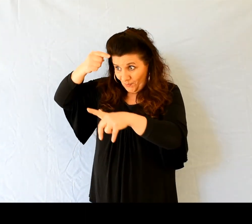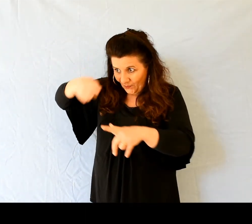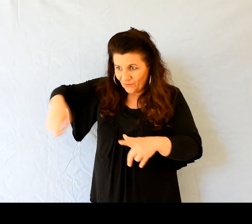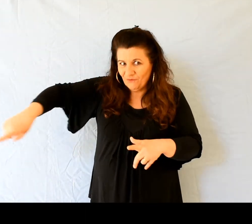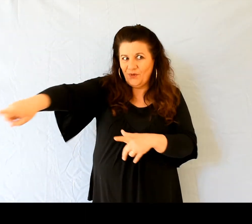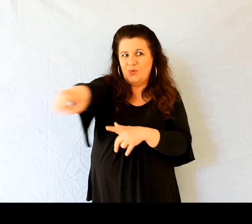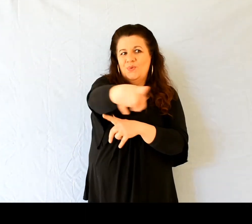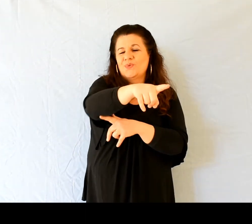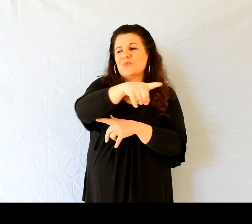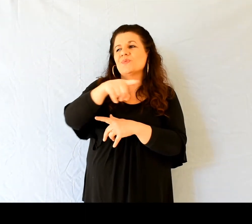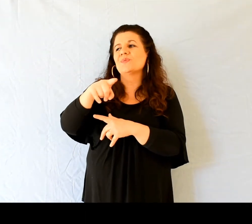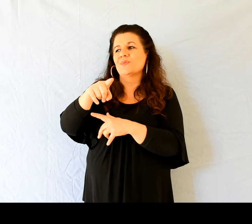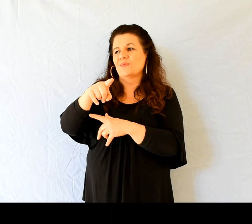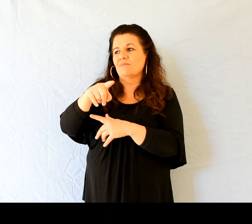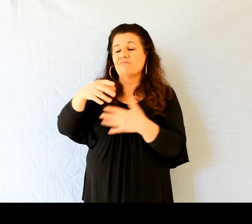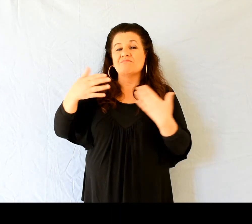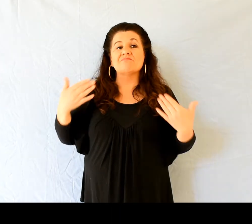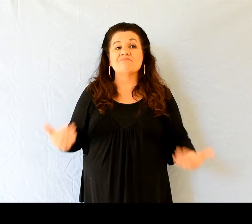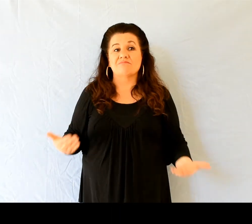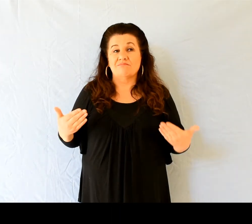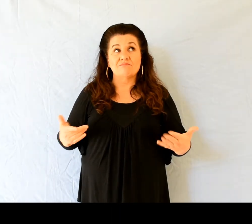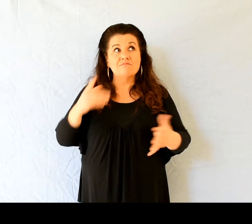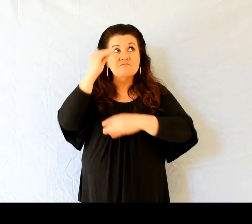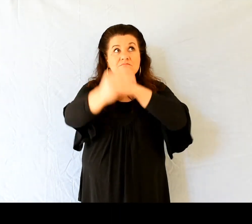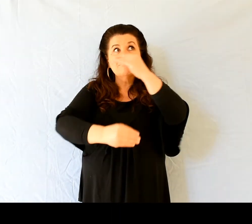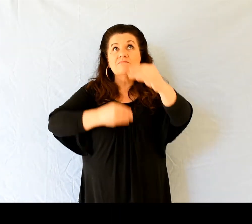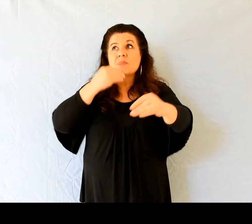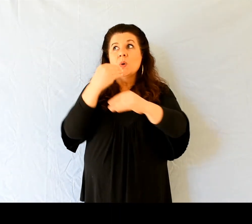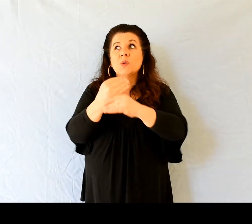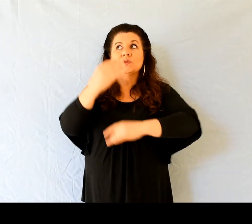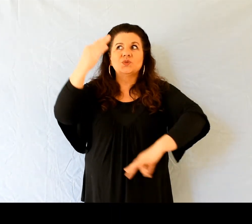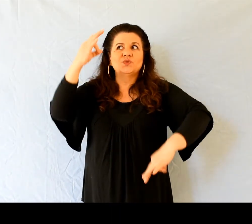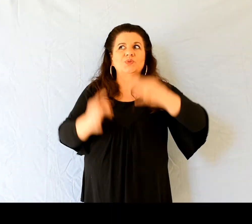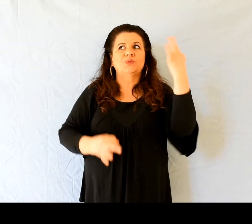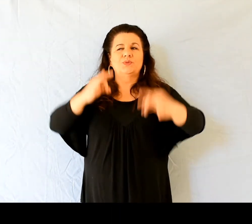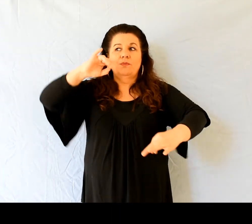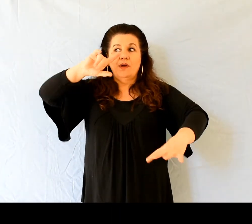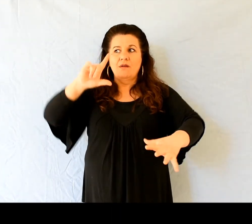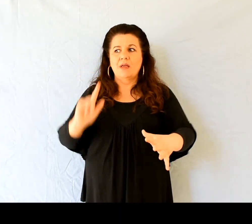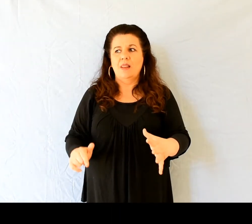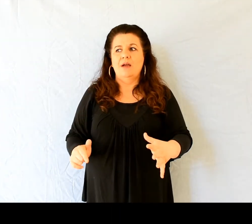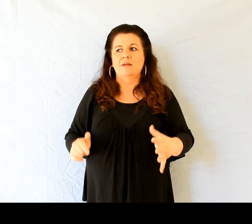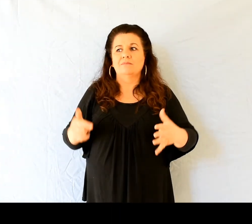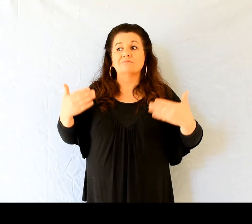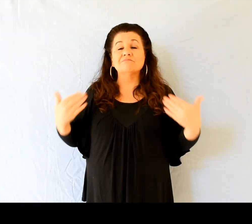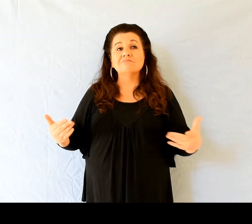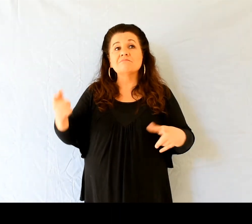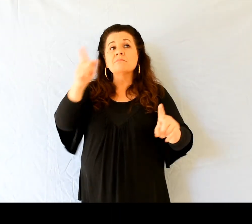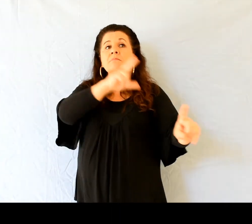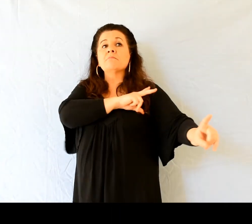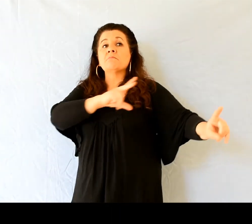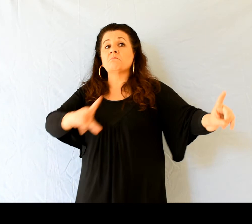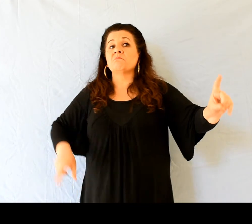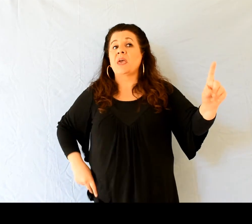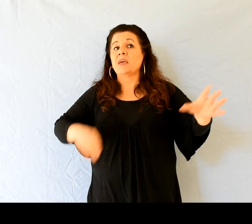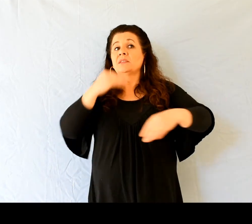maintenant a lieu le jugement de ce monde. Maintenant, le prince de ce monde va être jeté dehors.